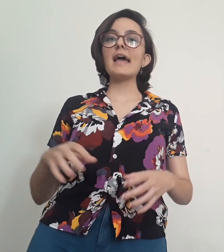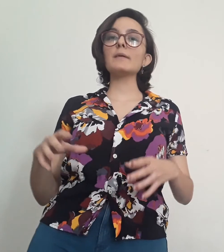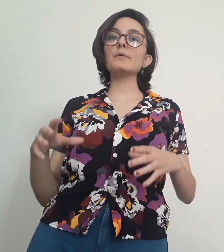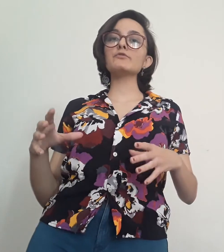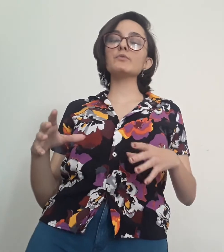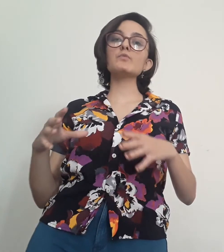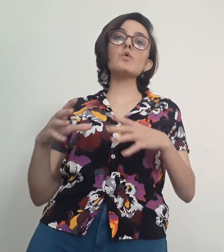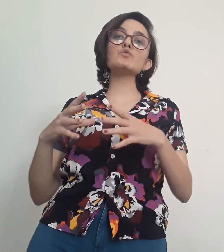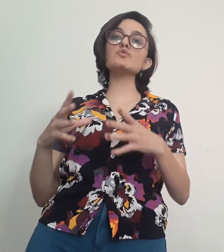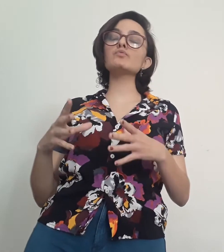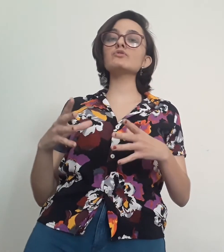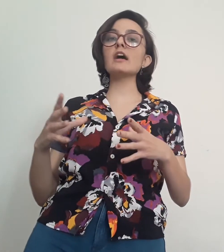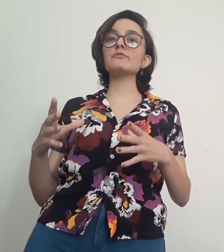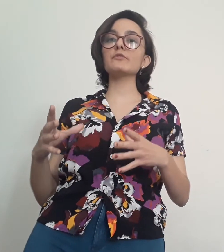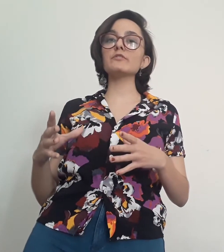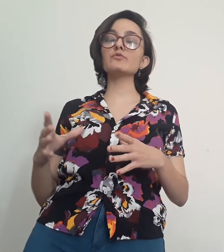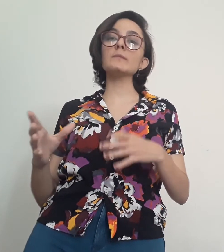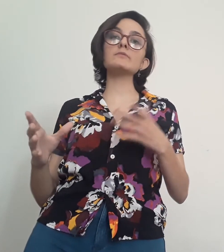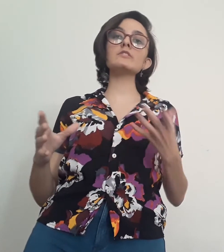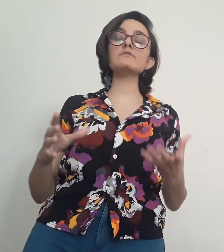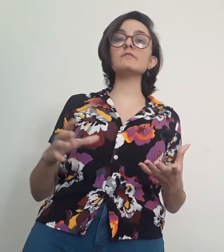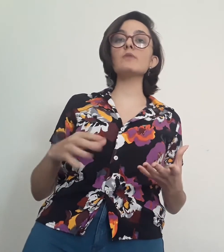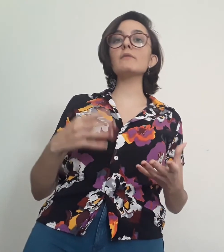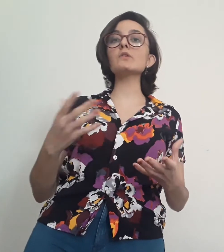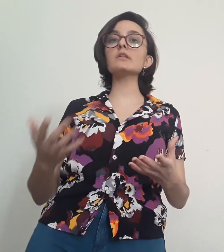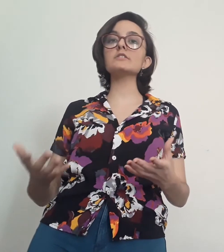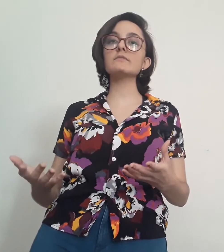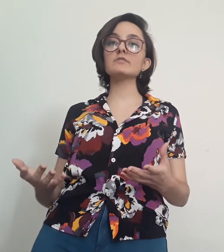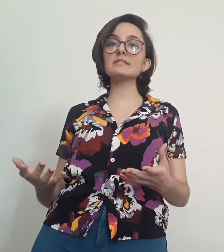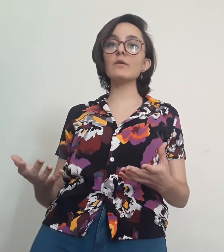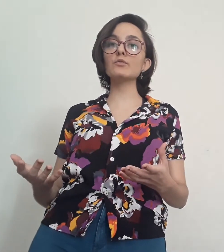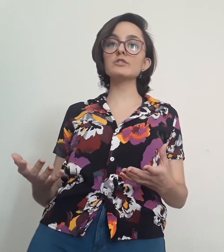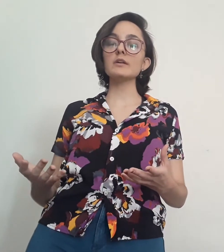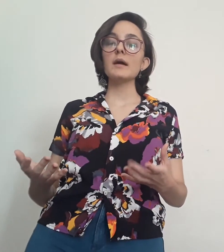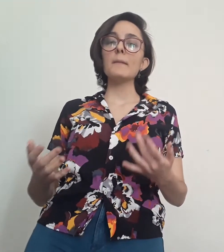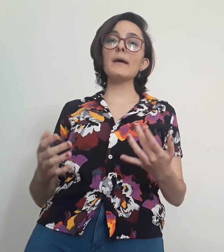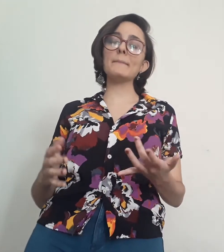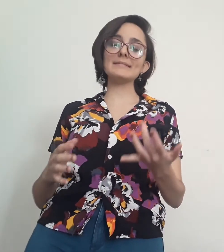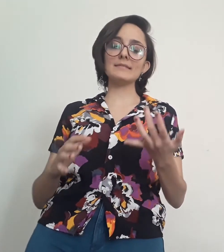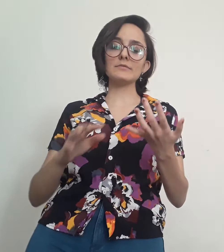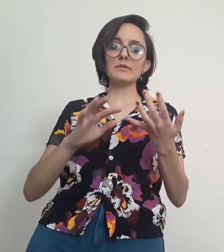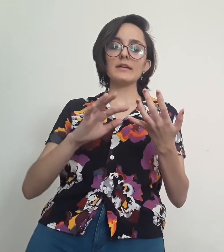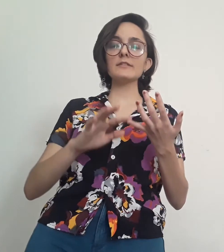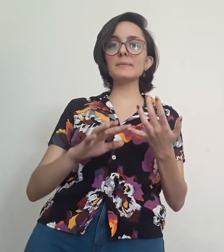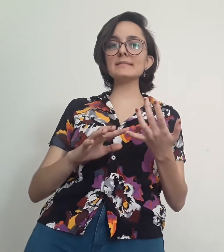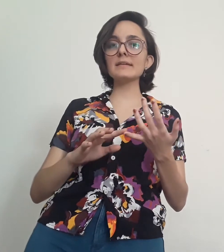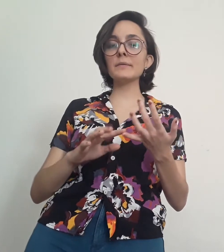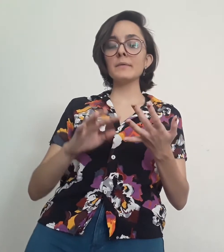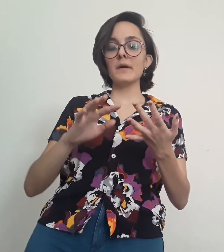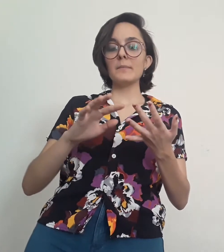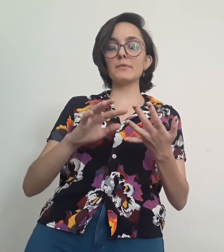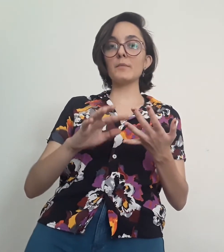Ela possui um conjunto de ações no âmbito individual e coletivo de saúde, perpassando expansão,